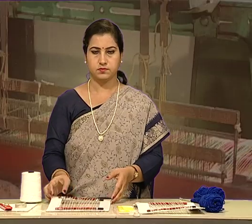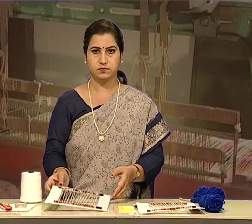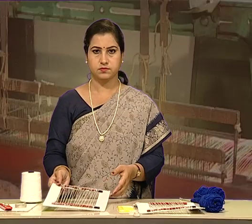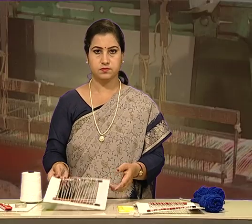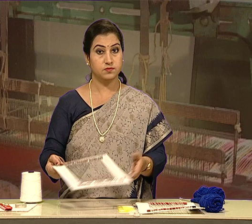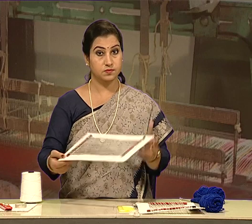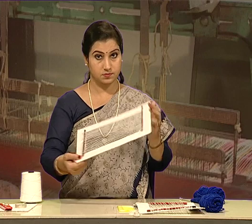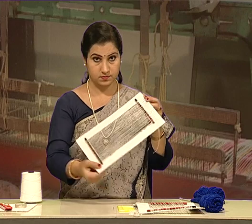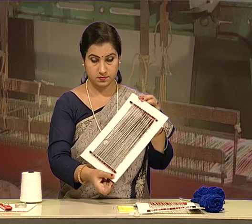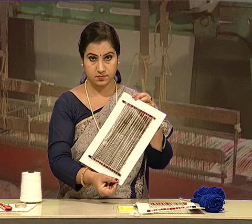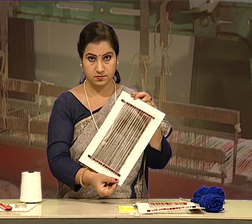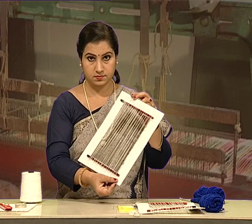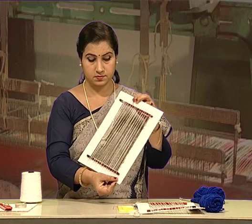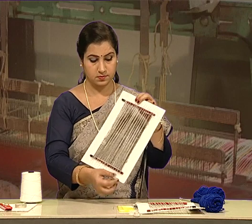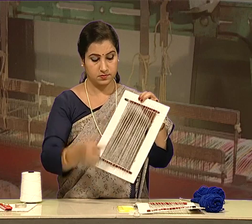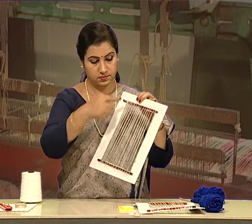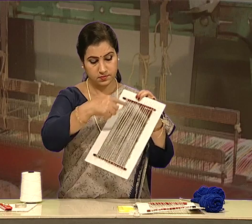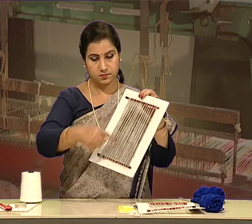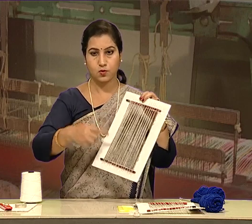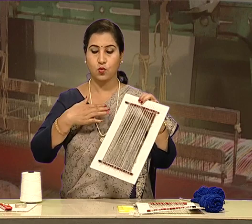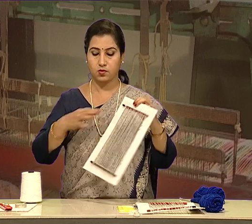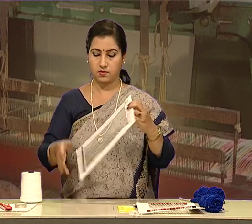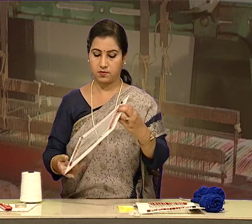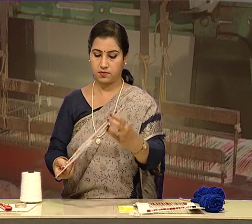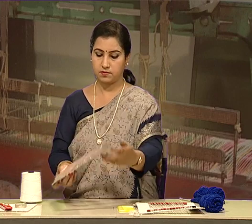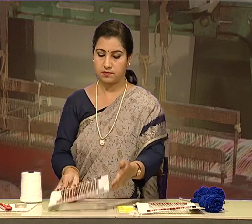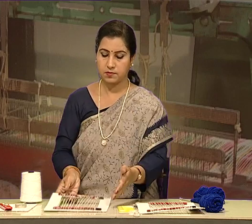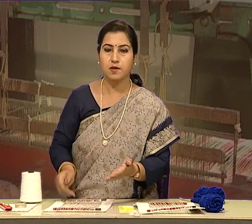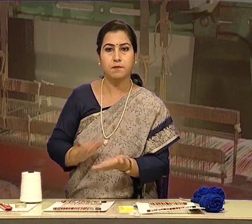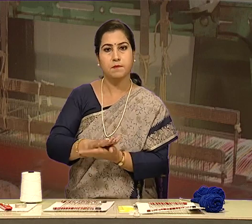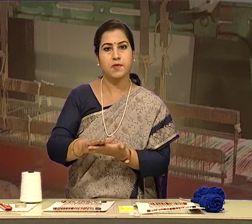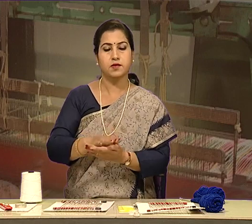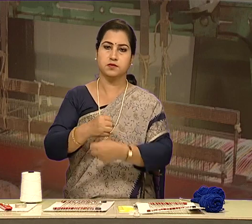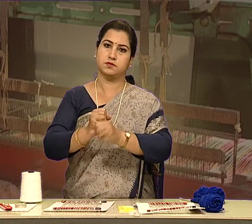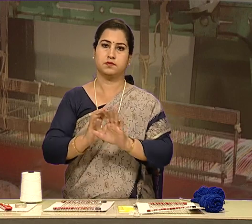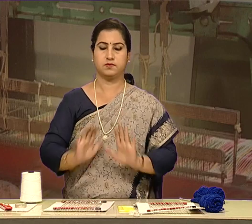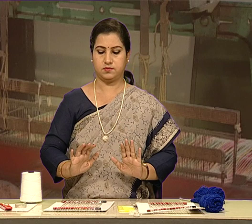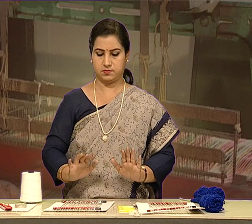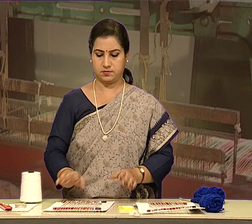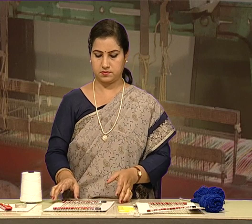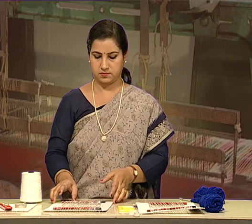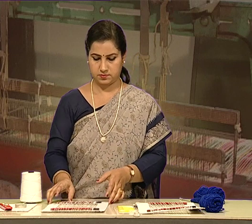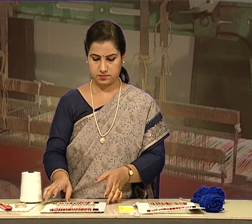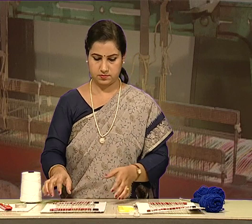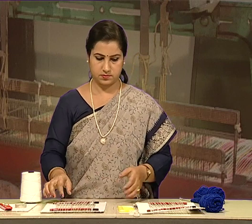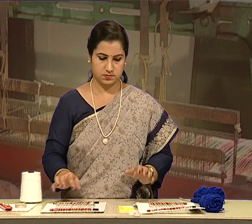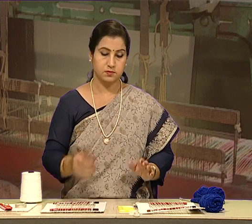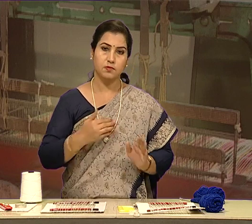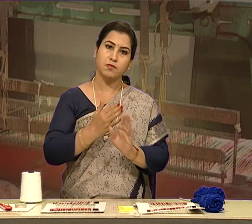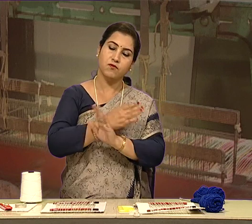ये देखिए, हमारा आधार तैयार हो गया है। मेरे पास पहले से तैयार